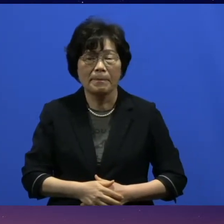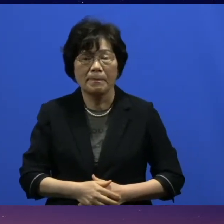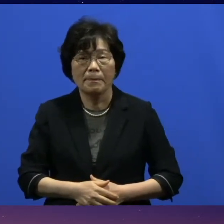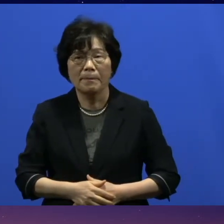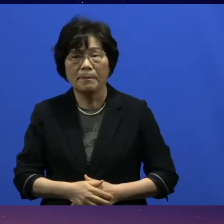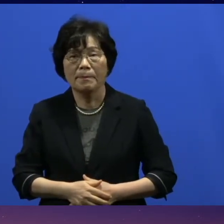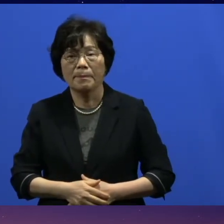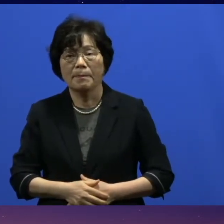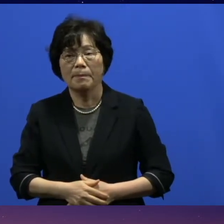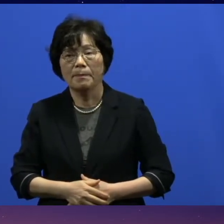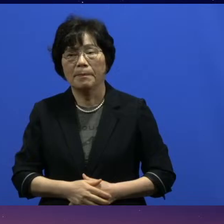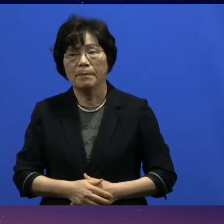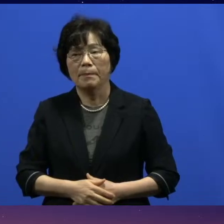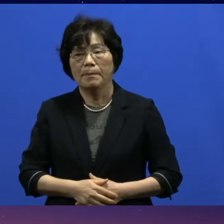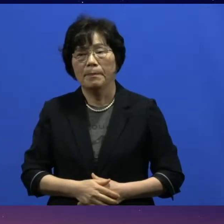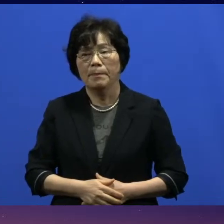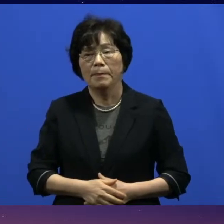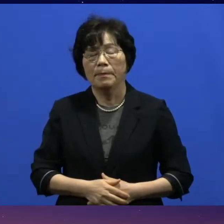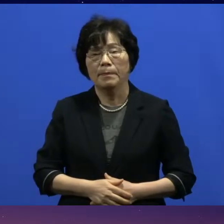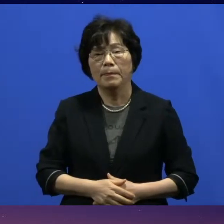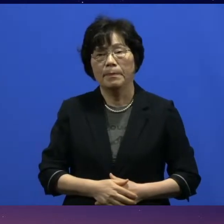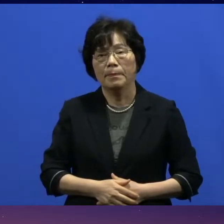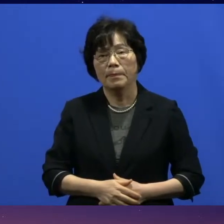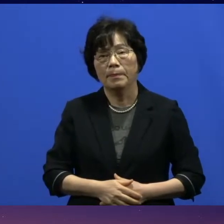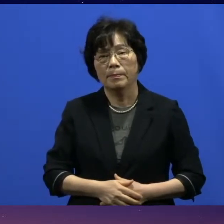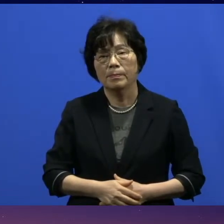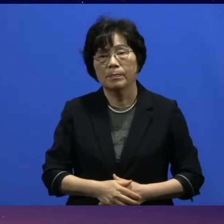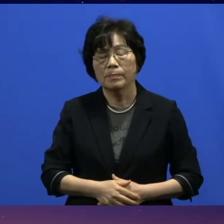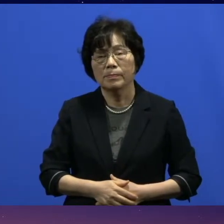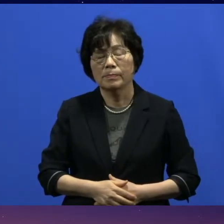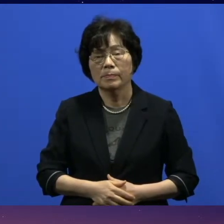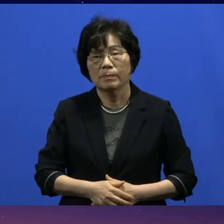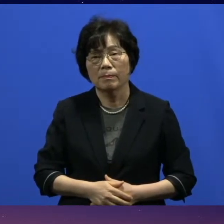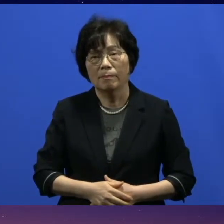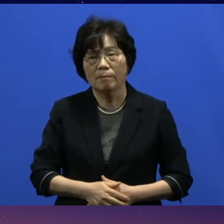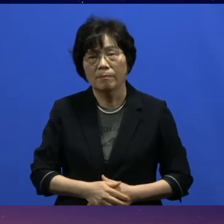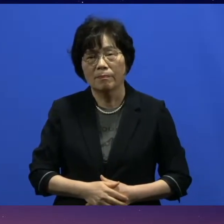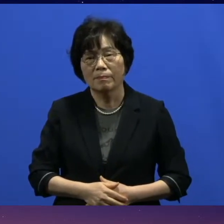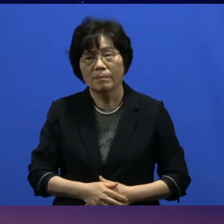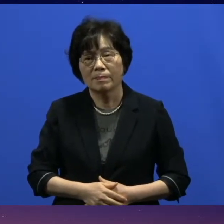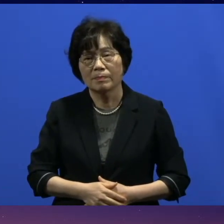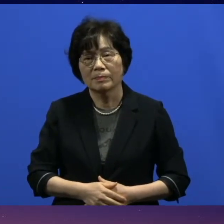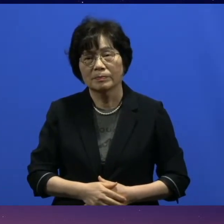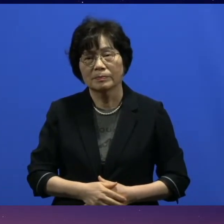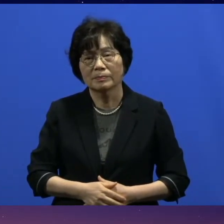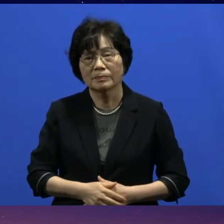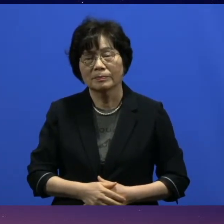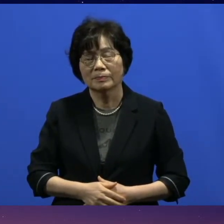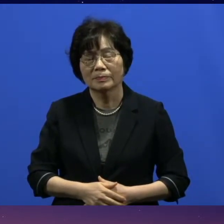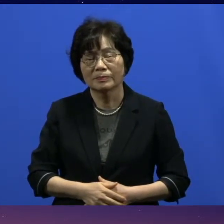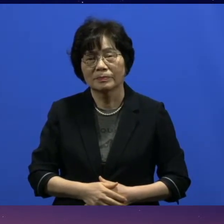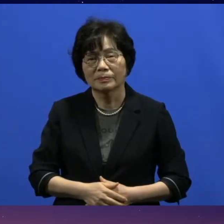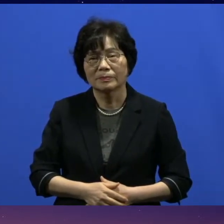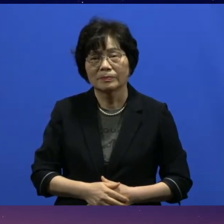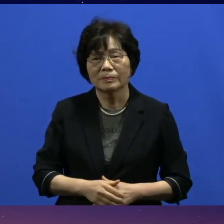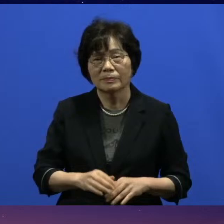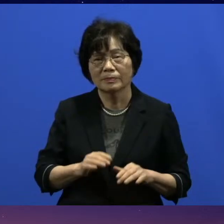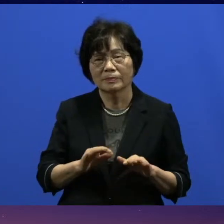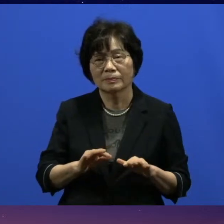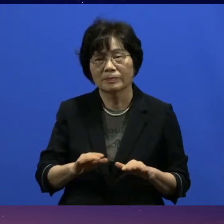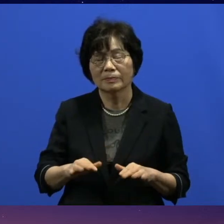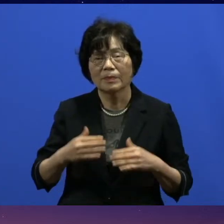약할 때 강함 대신에 나의 보배가 되신 주, 너무 아름답고 귀중한 찬양이죠.